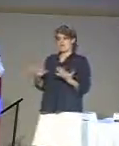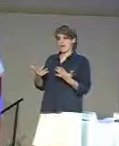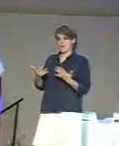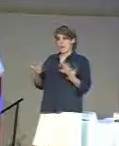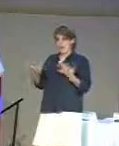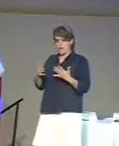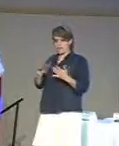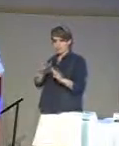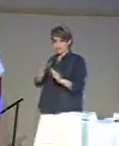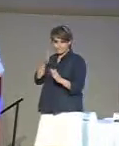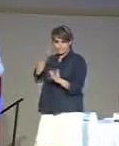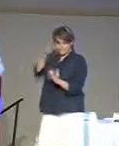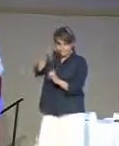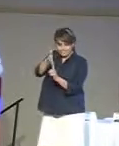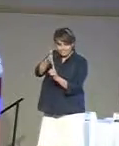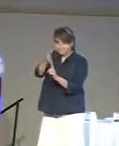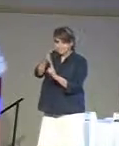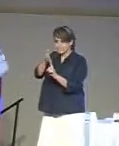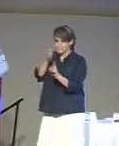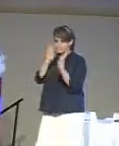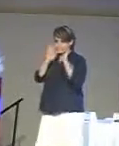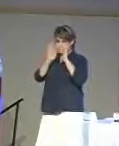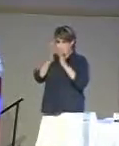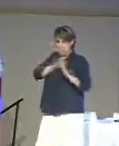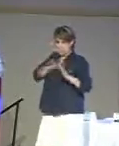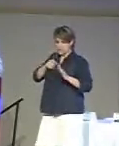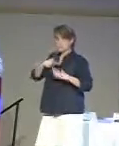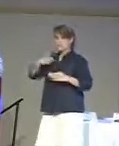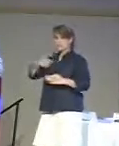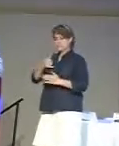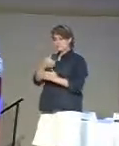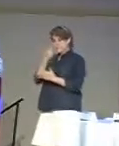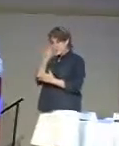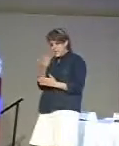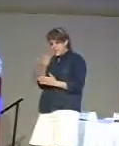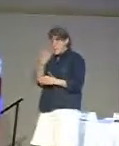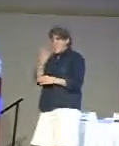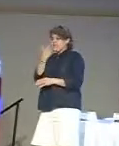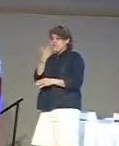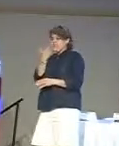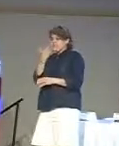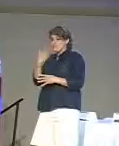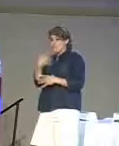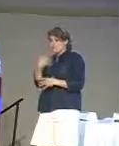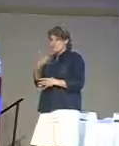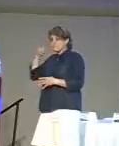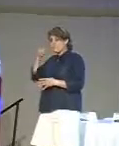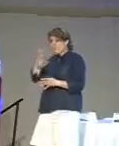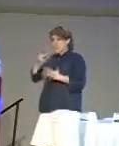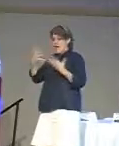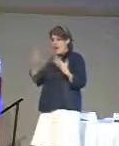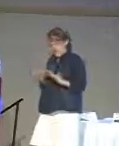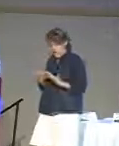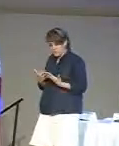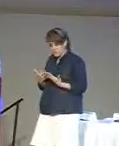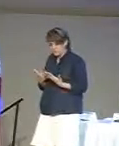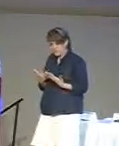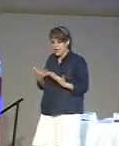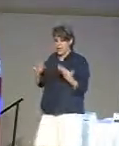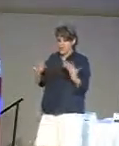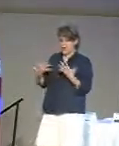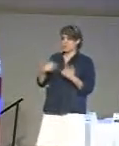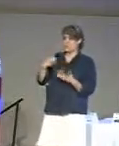impacto. Y para que esas acciones tengan impacto, tienen que ser acciones